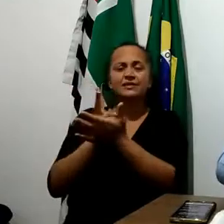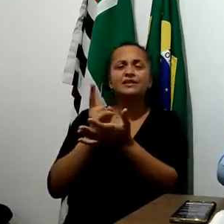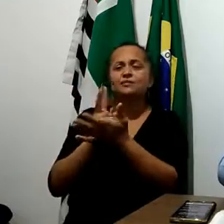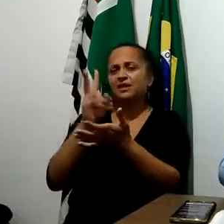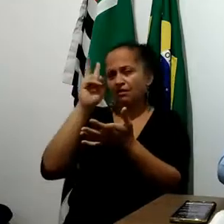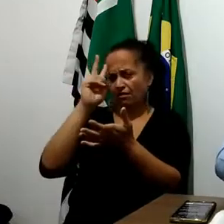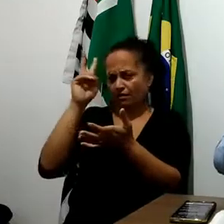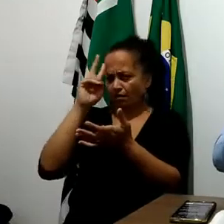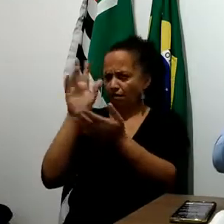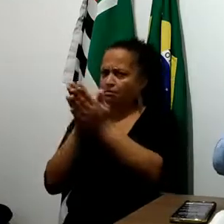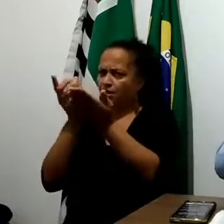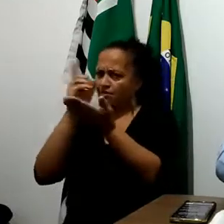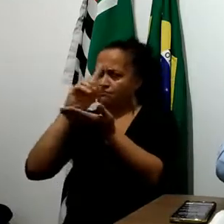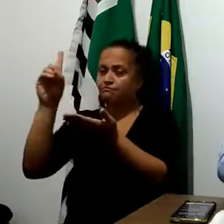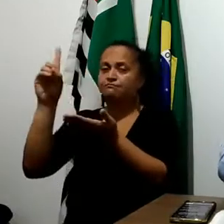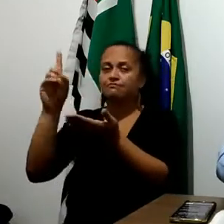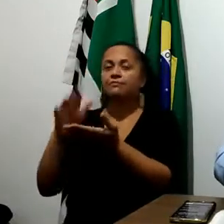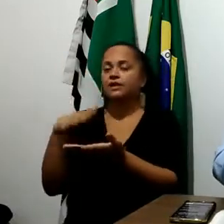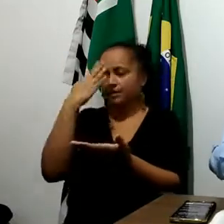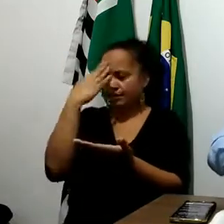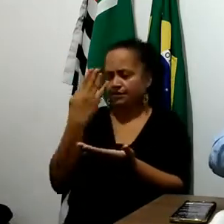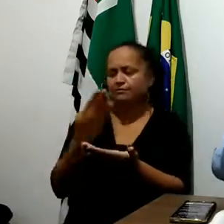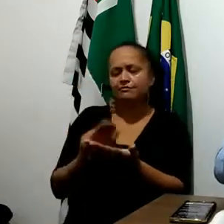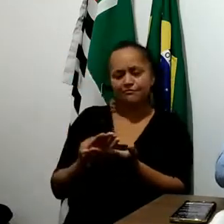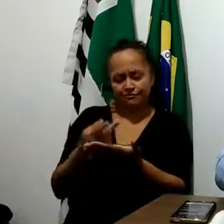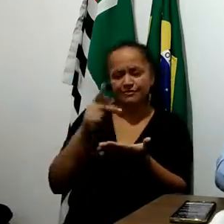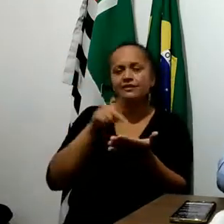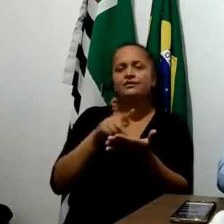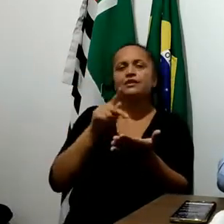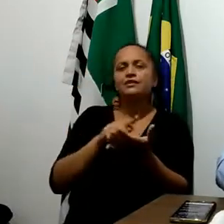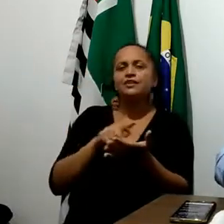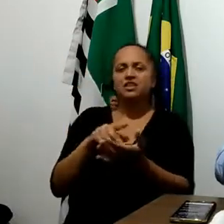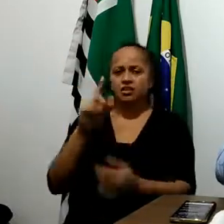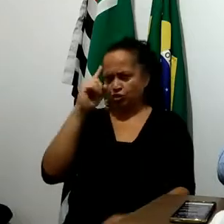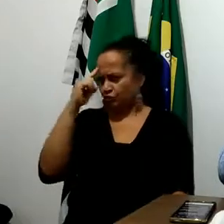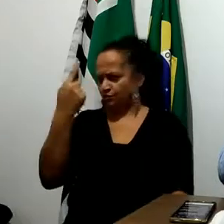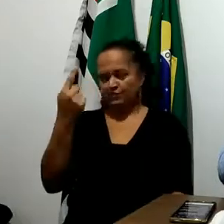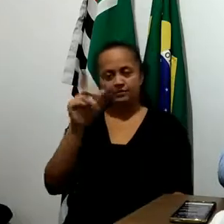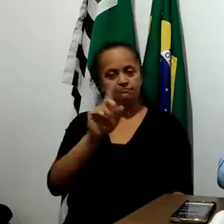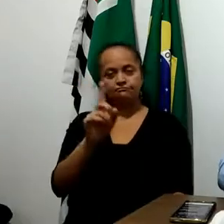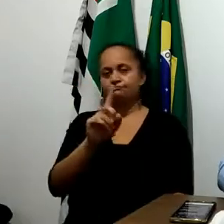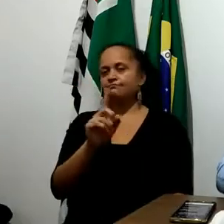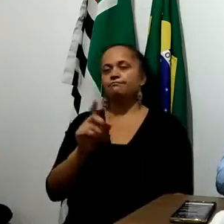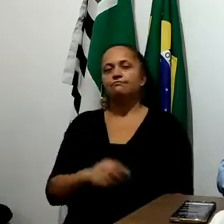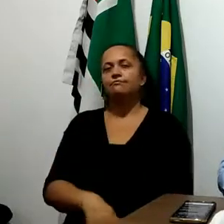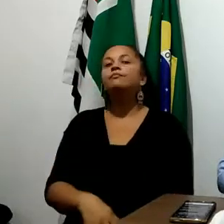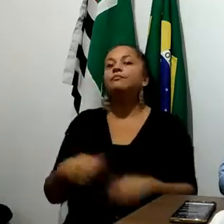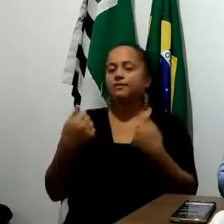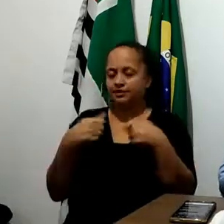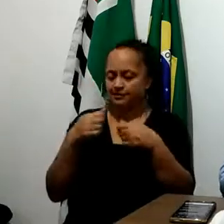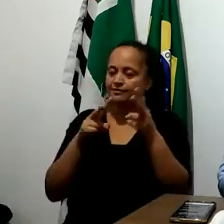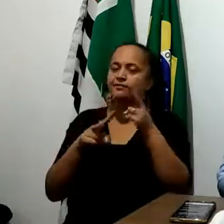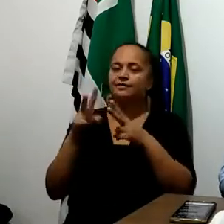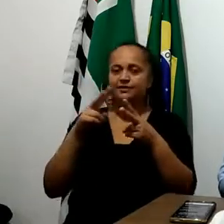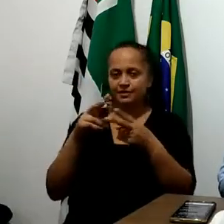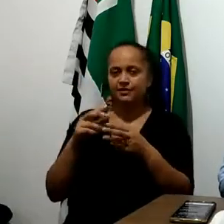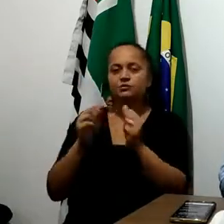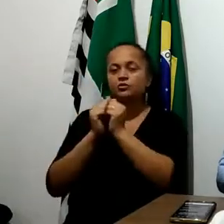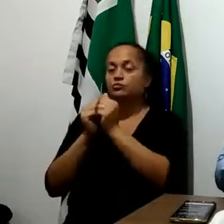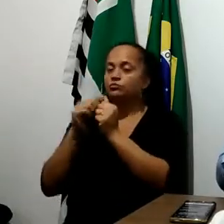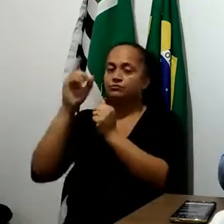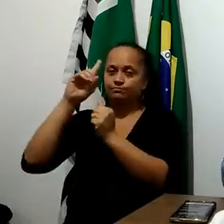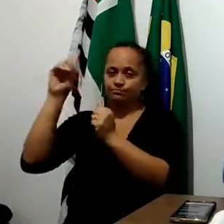Deus diz, acreditar nessa verdade, não duvidar e se sujeitar a ela. Glória a